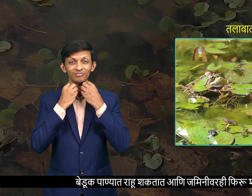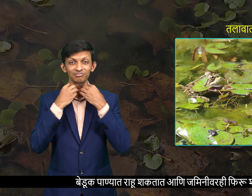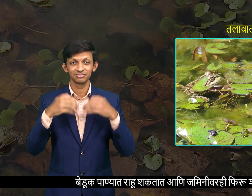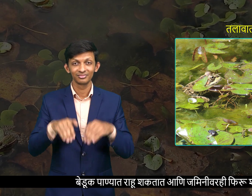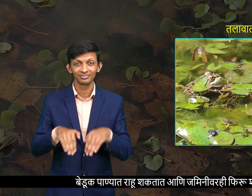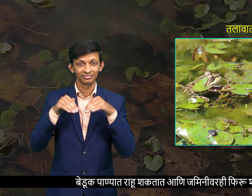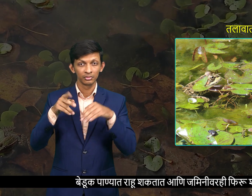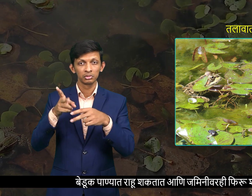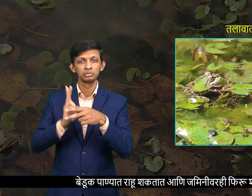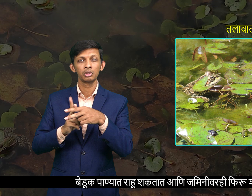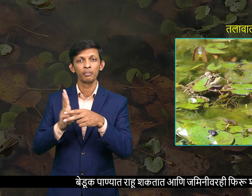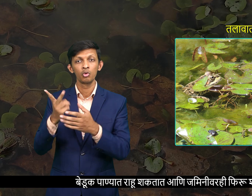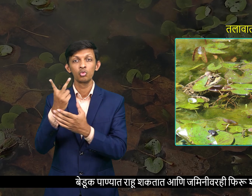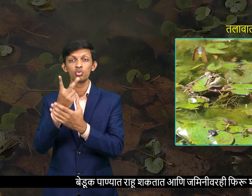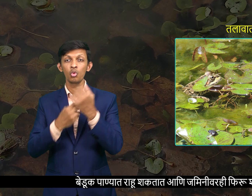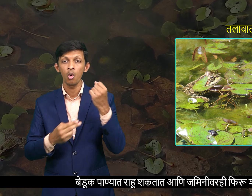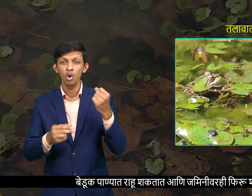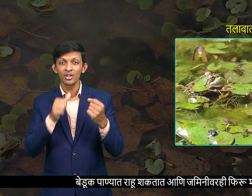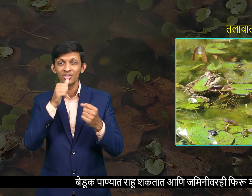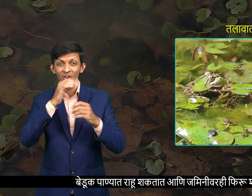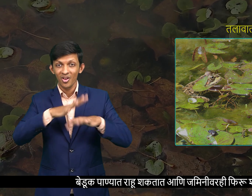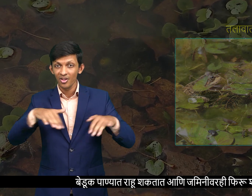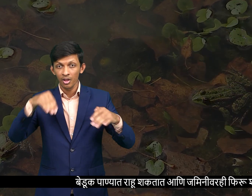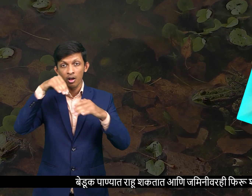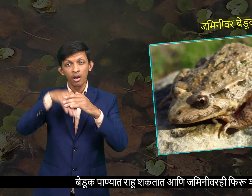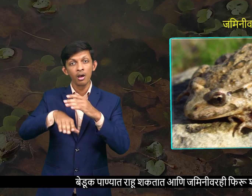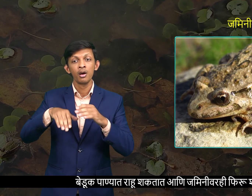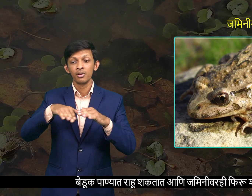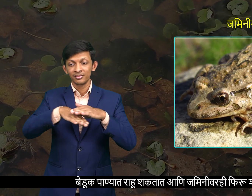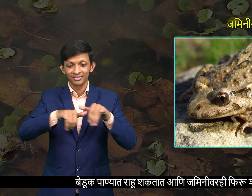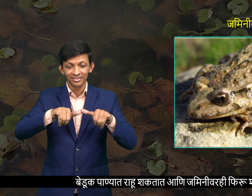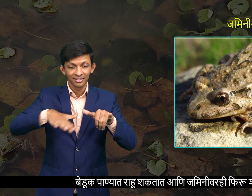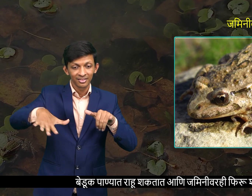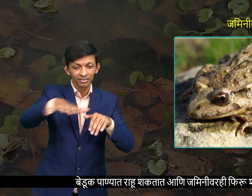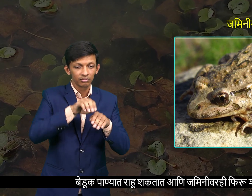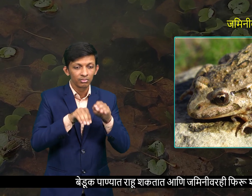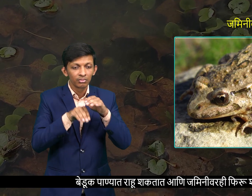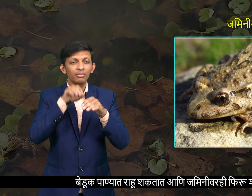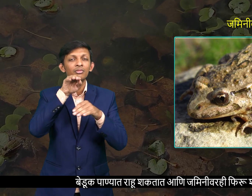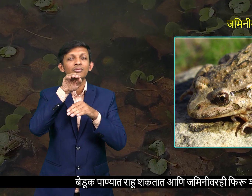बेडूक पाण्यात राहू शकतात आणि जमिनीवरही फिरू शकतात.